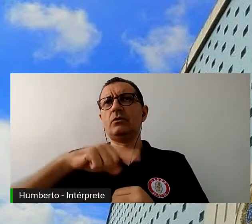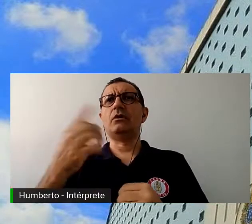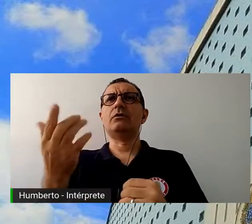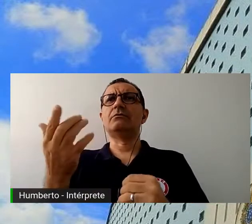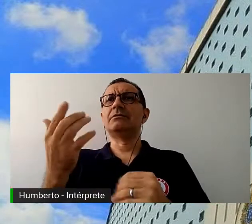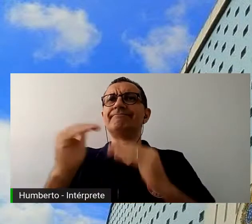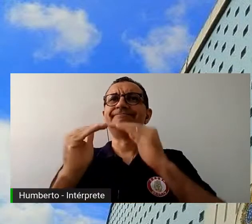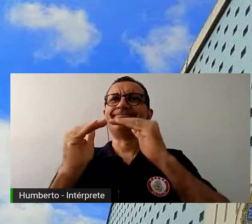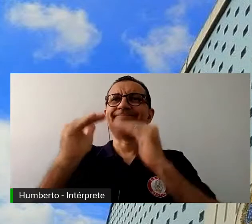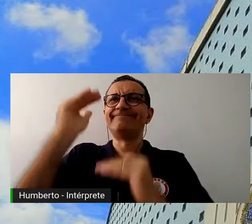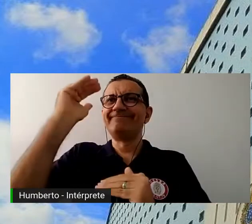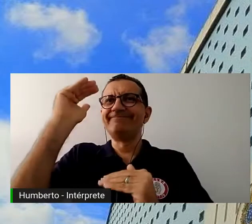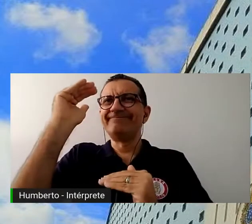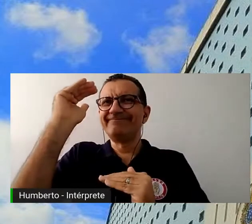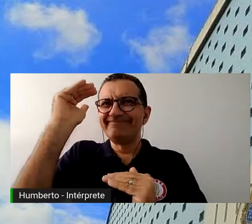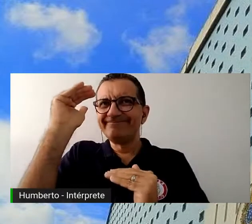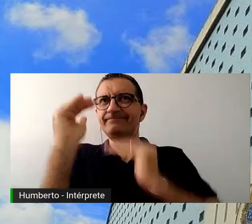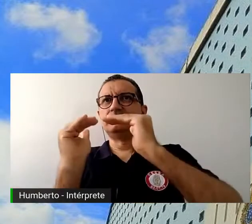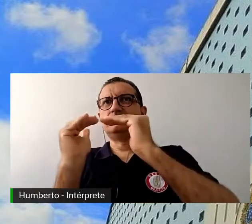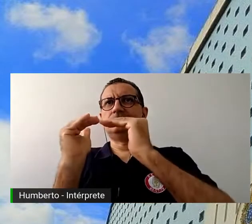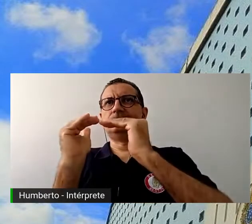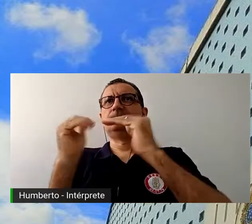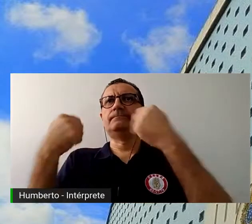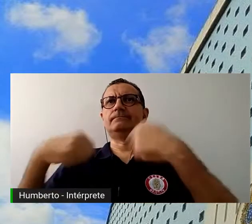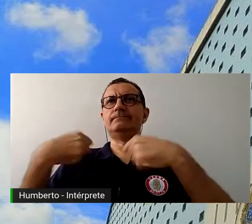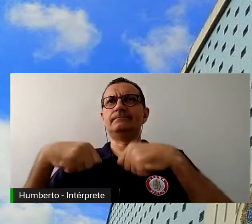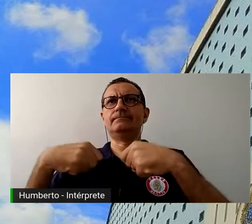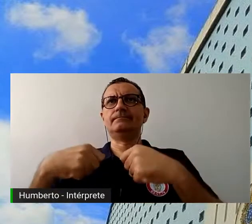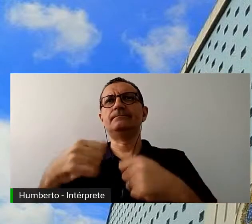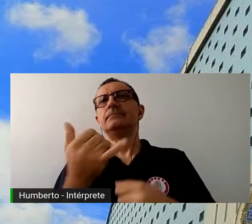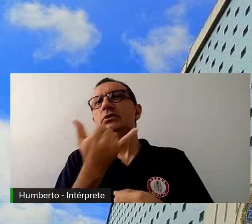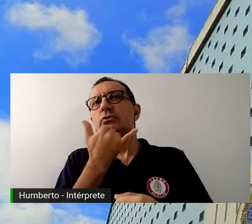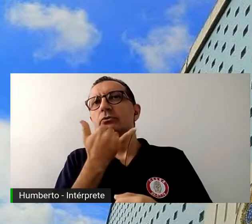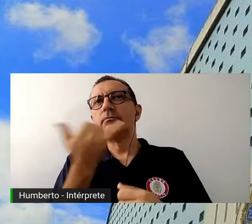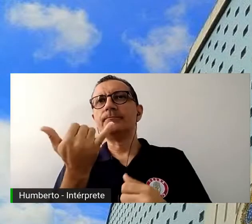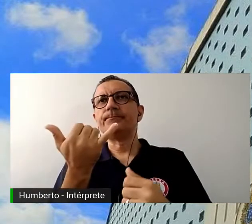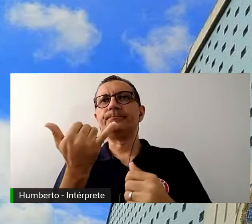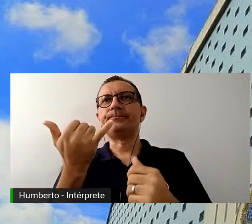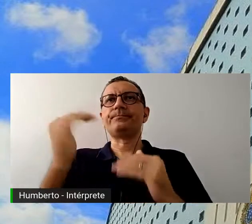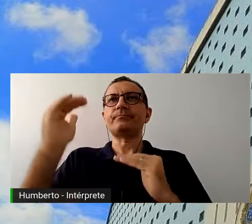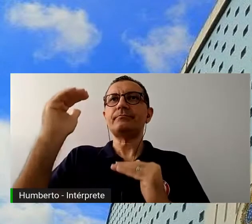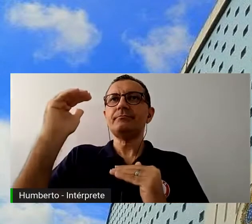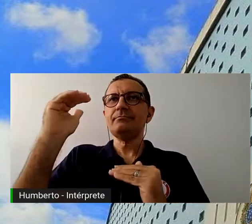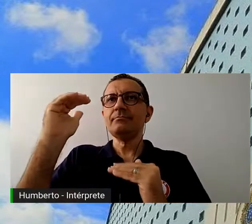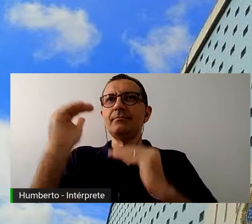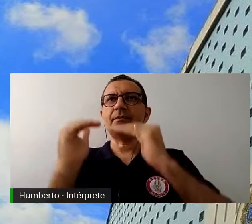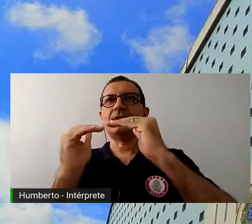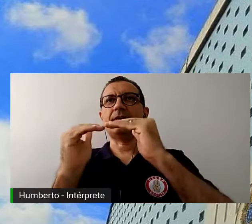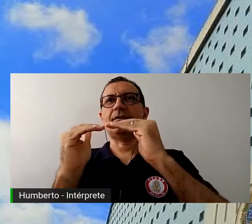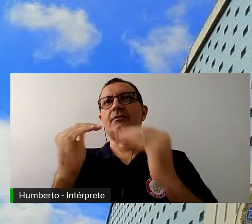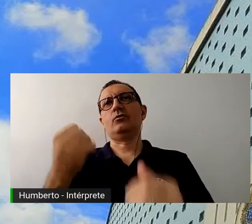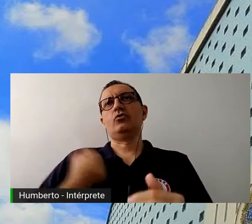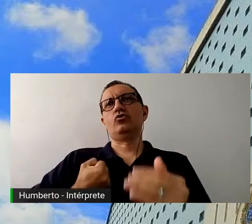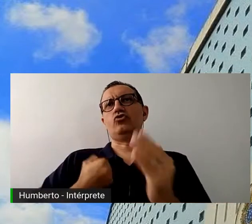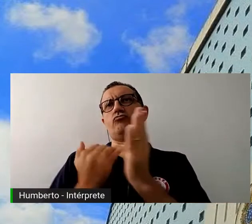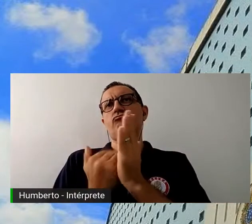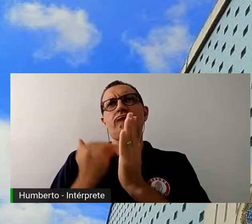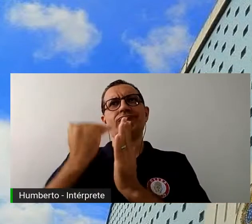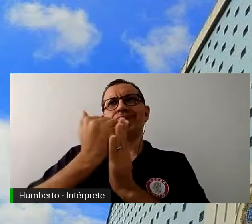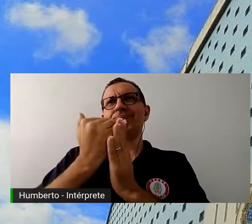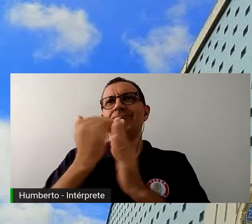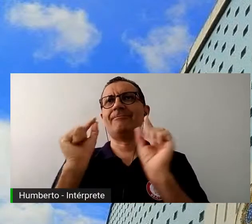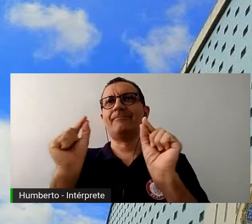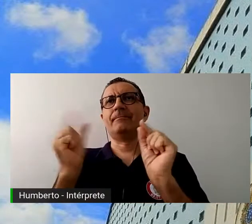desvelar, precisamos sempre... Tirem esse dedo aqui, por favor, desculpem, desvelar o maior número possível de aspectos,